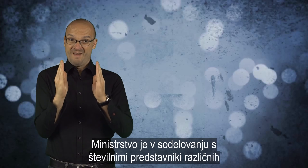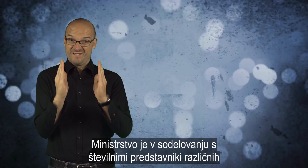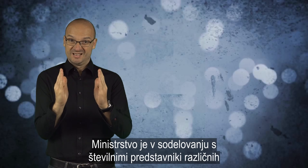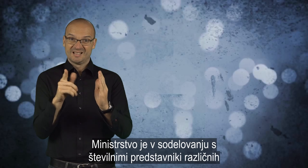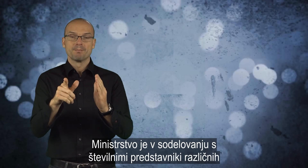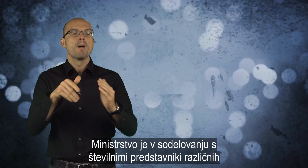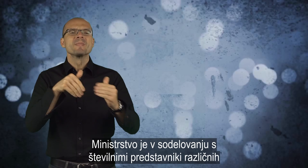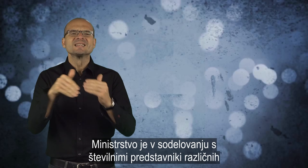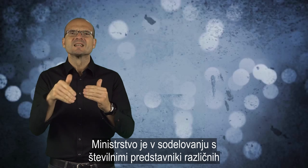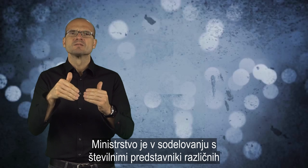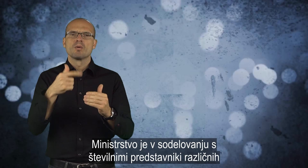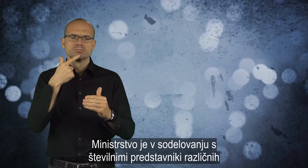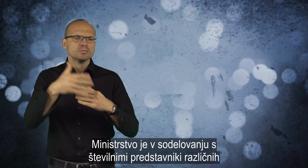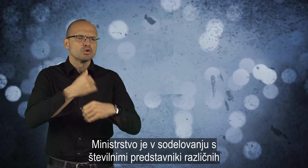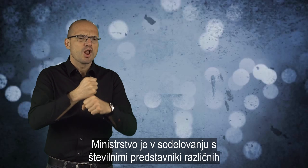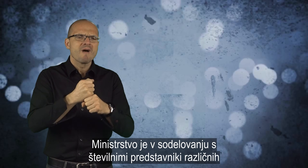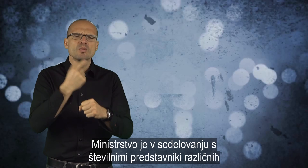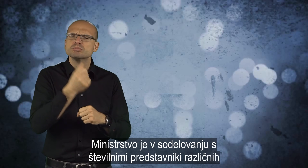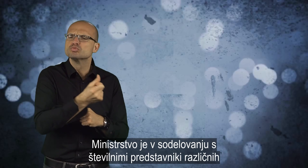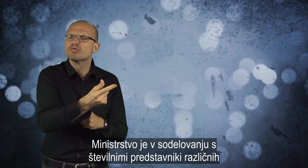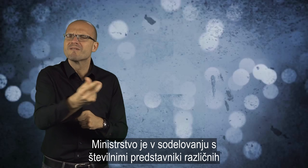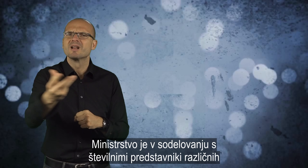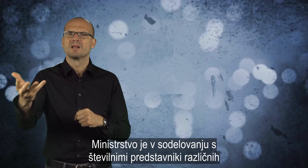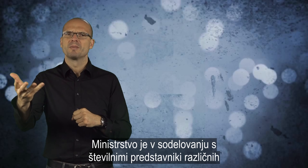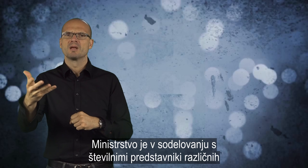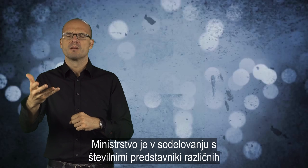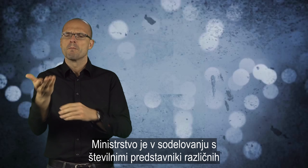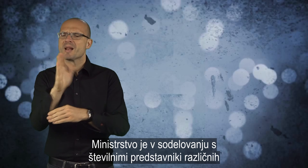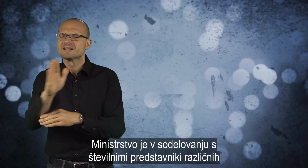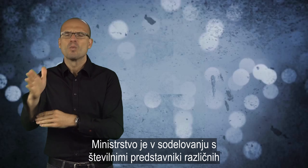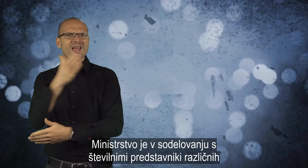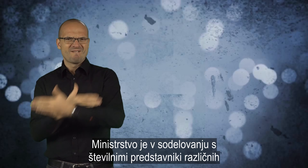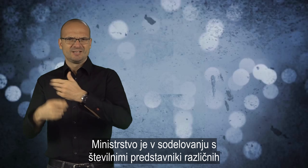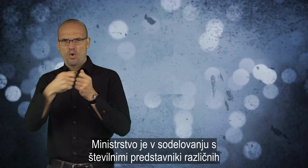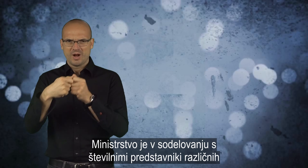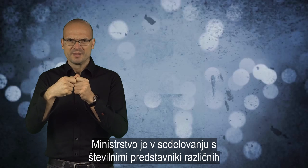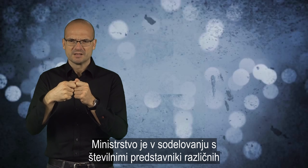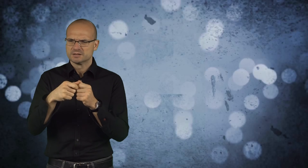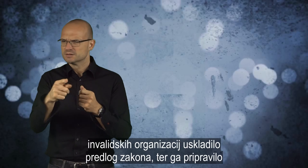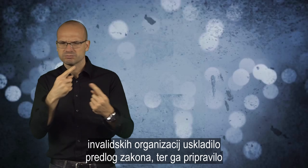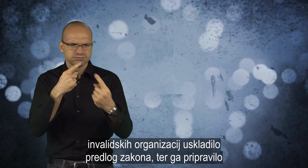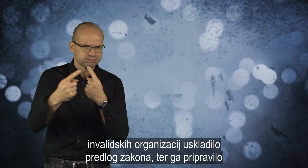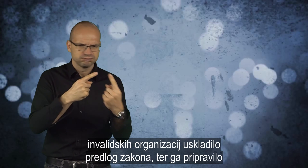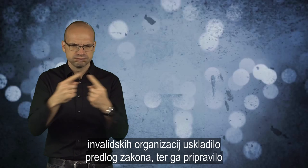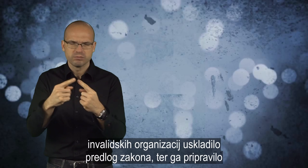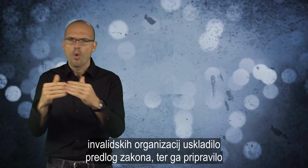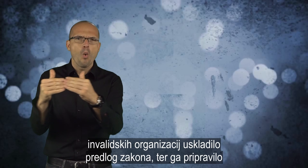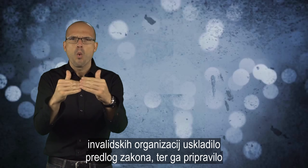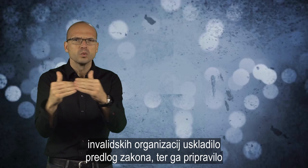Ministrstvo je v sodelovanju s številnimi predstavniki različnih invalidskih organizacij uskladilo predlog zakona